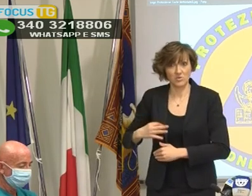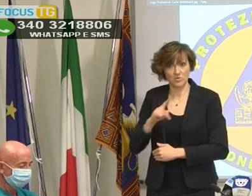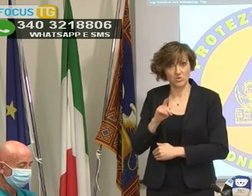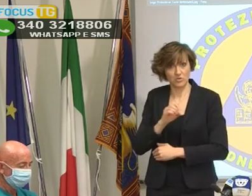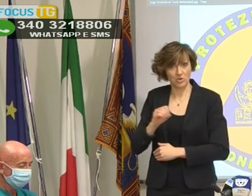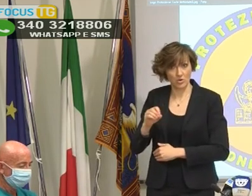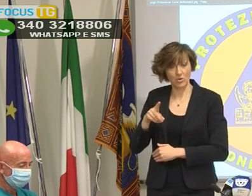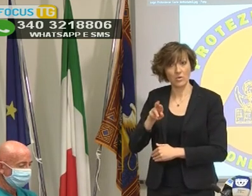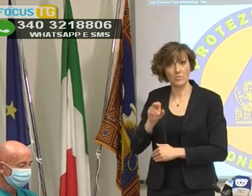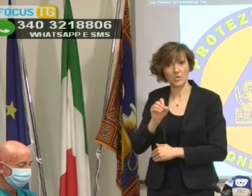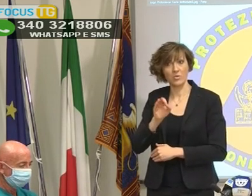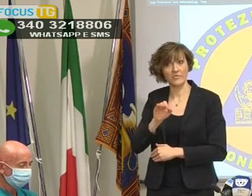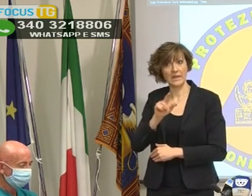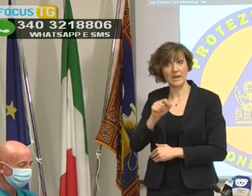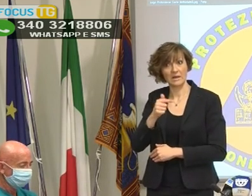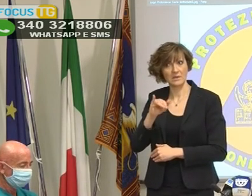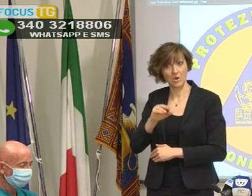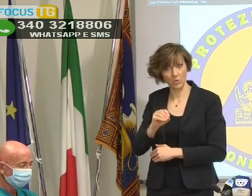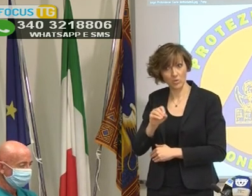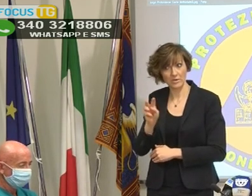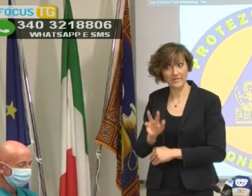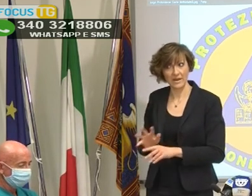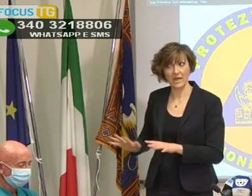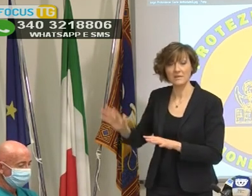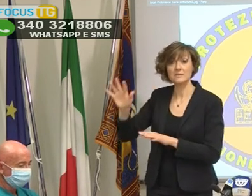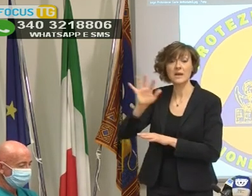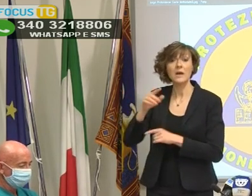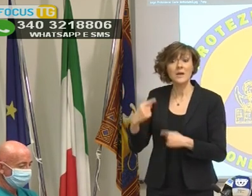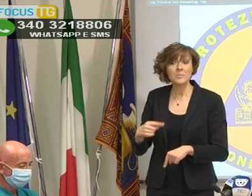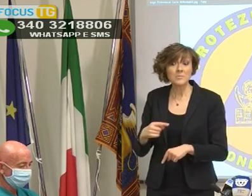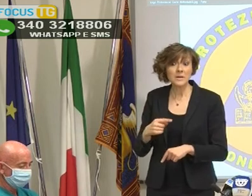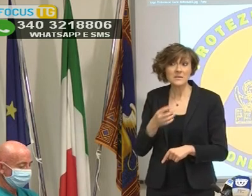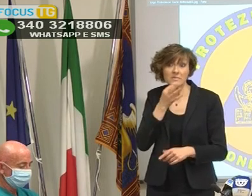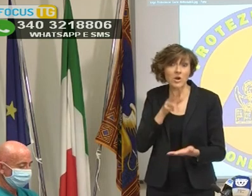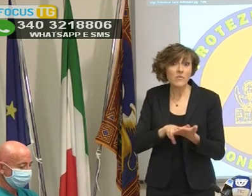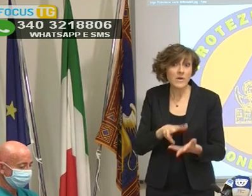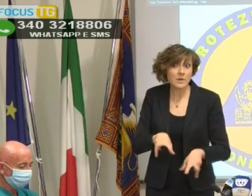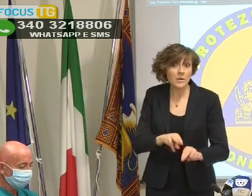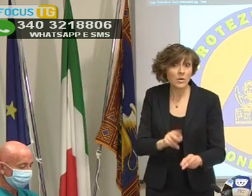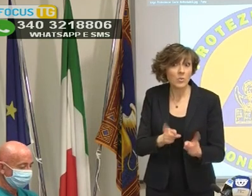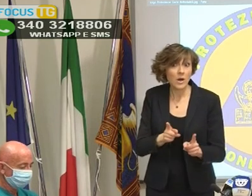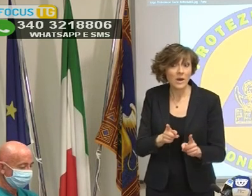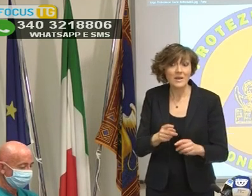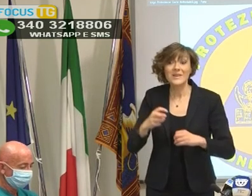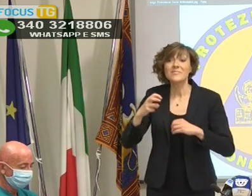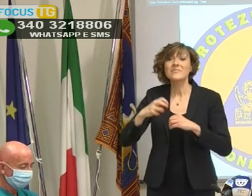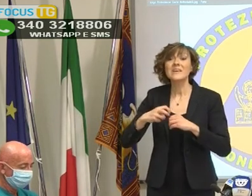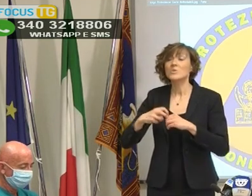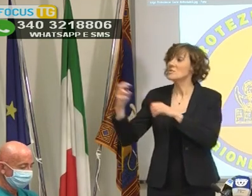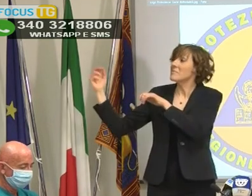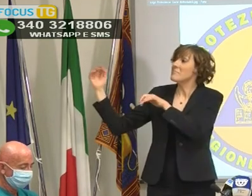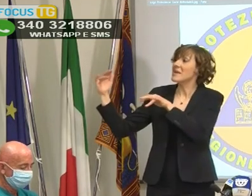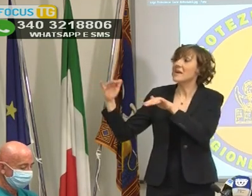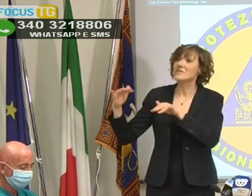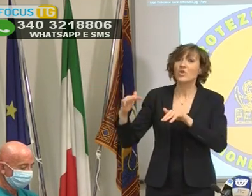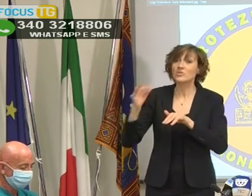e ottimo lavoro, e questo va ancora una volta a suffragare il fatto che il virus, definiamolo migratorio, cioè